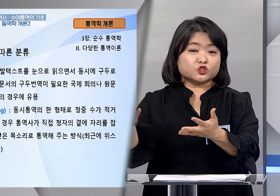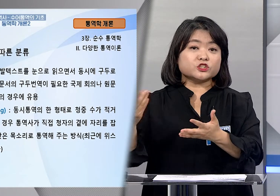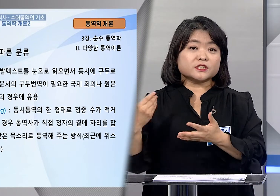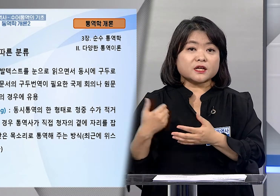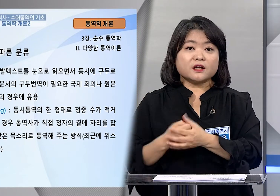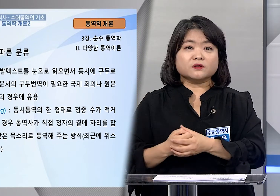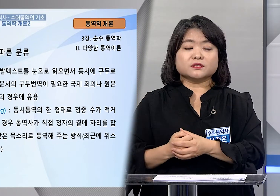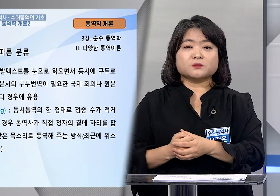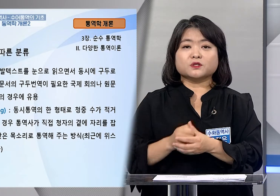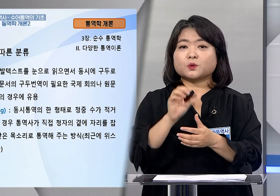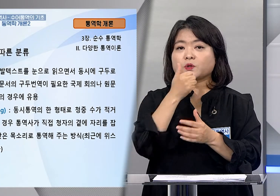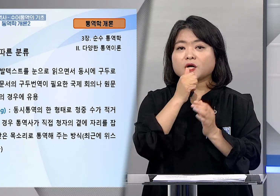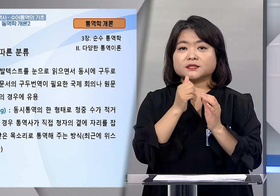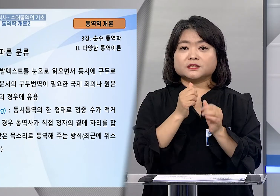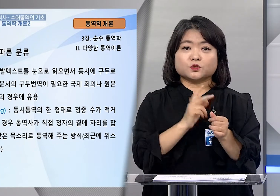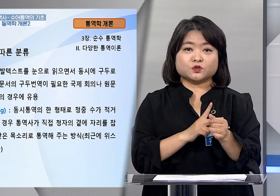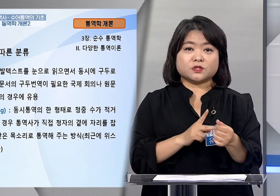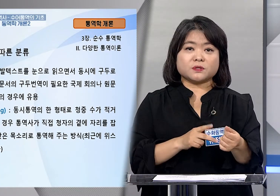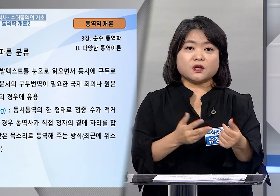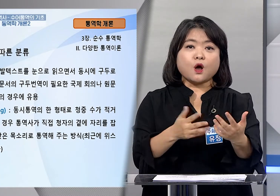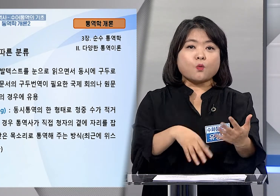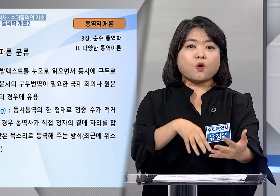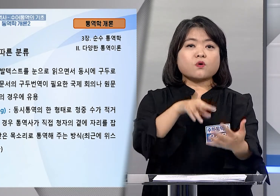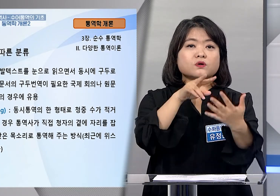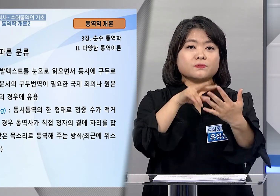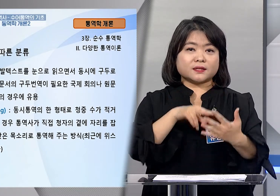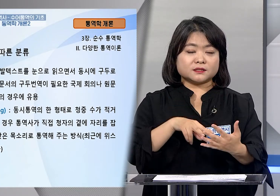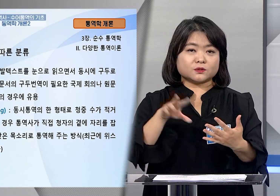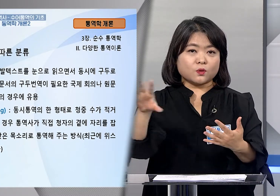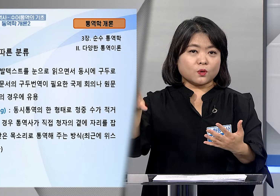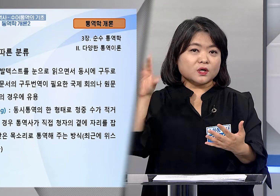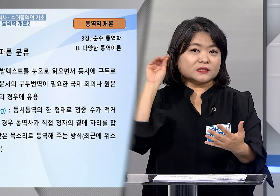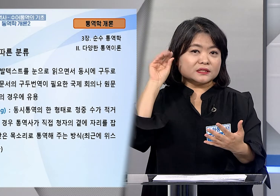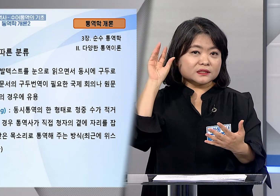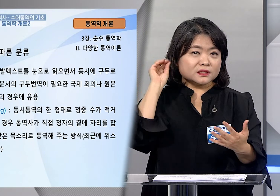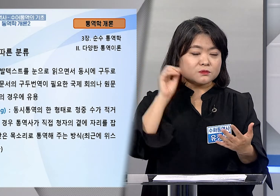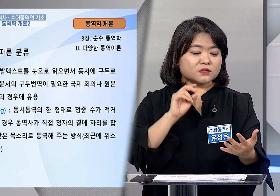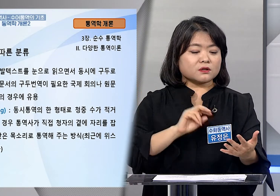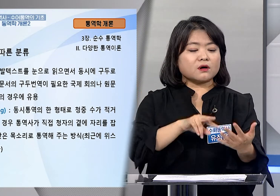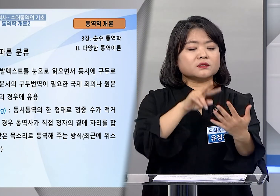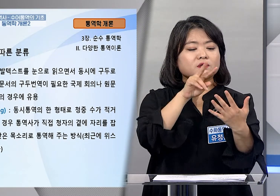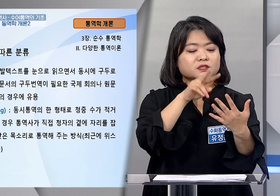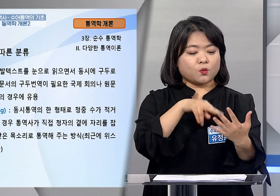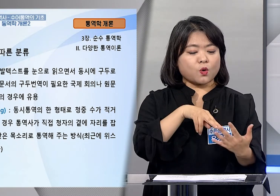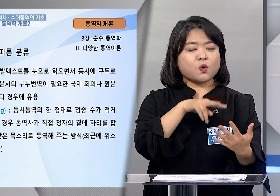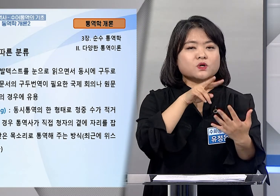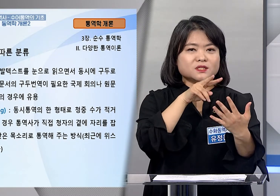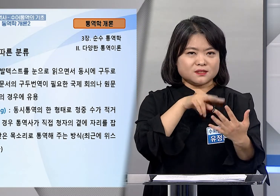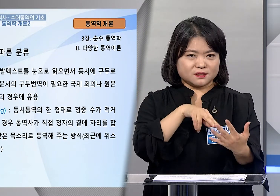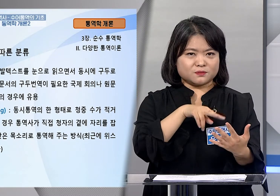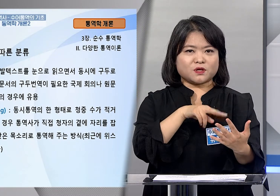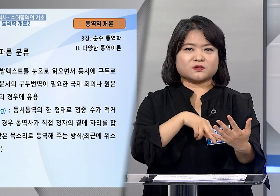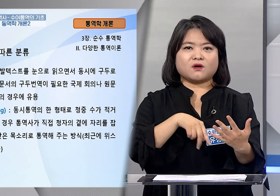주시잖아요. 그러면 통역하시는 교수님이 원고를 받으시고 들으시면서 역시 원고를 읽으시면서